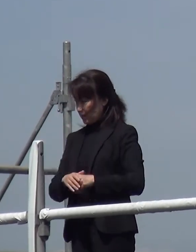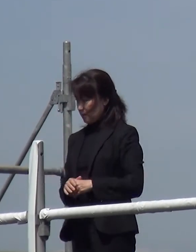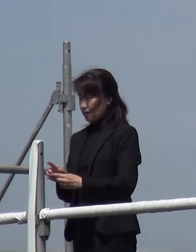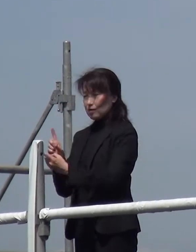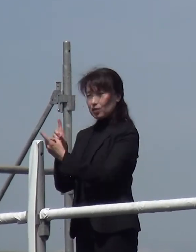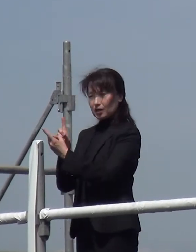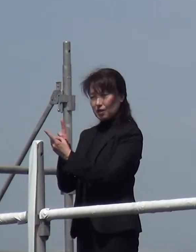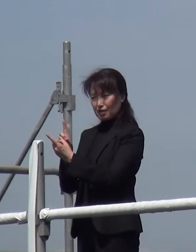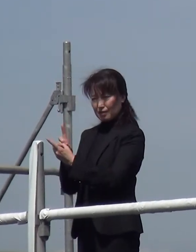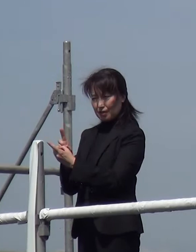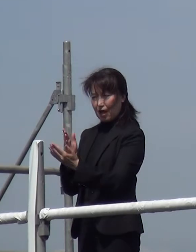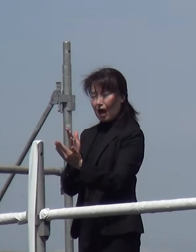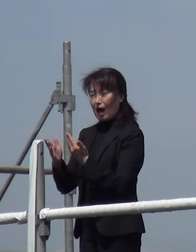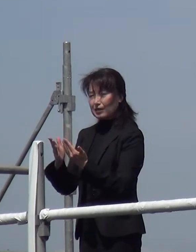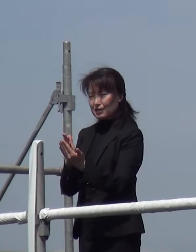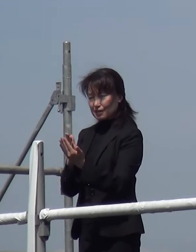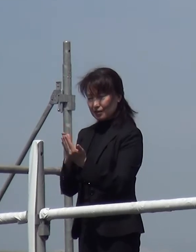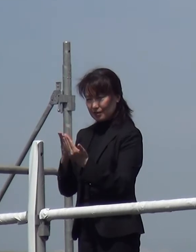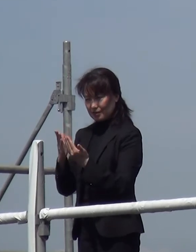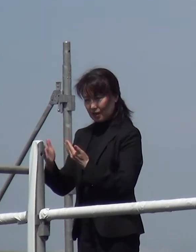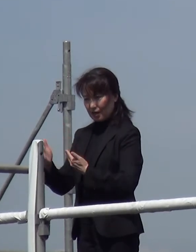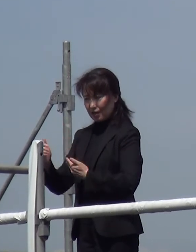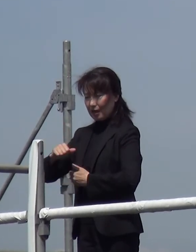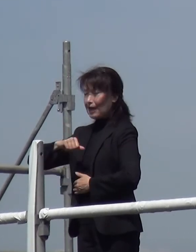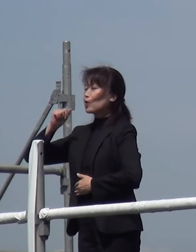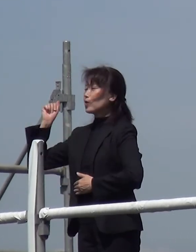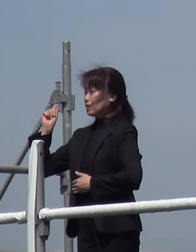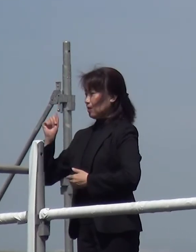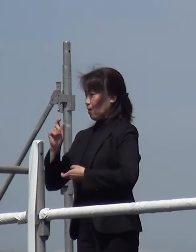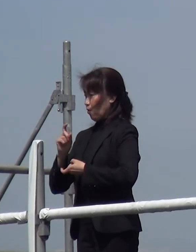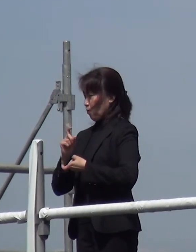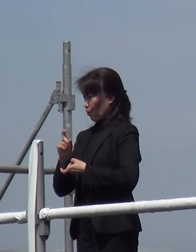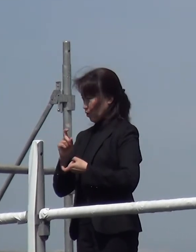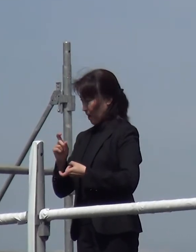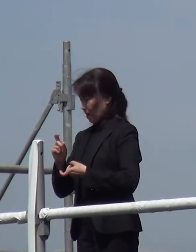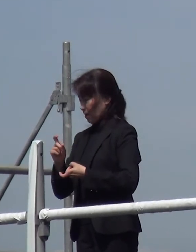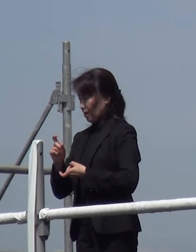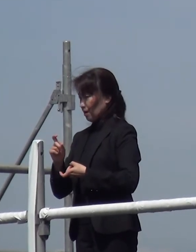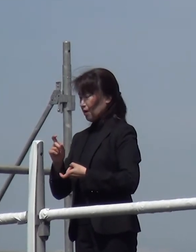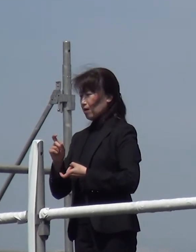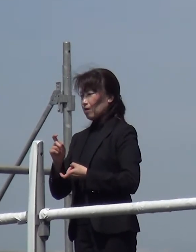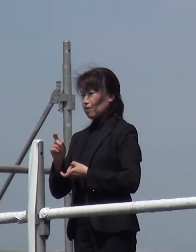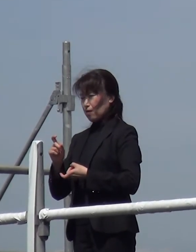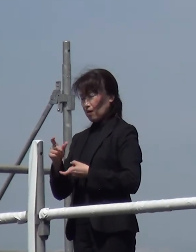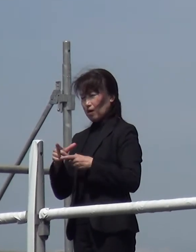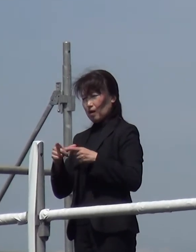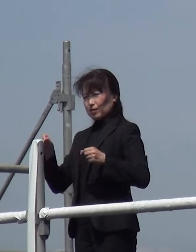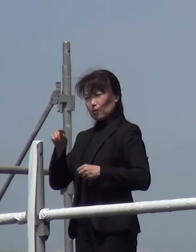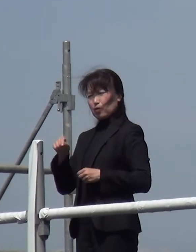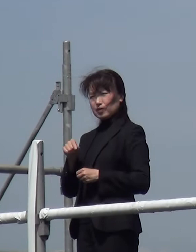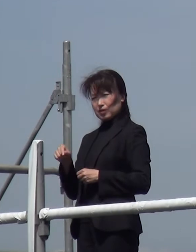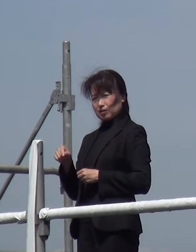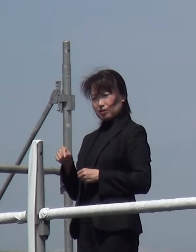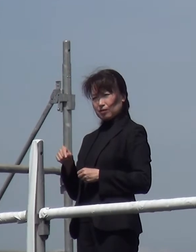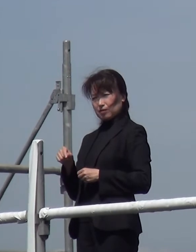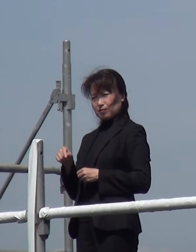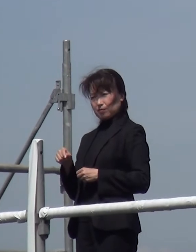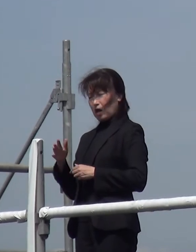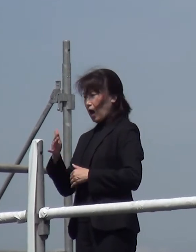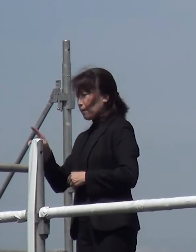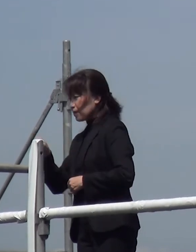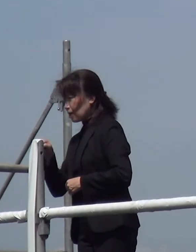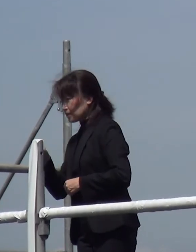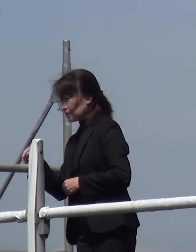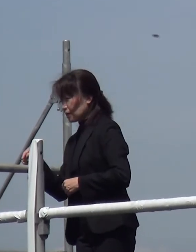に対してはっきりした拒否の言葉が、実は日本人からもアメリカ人から